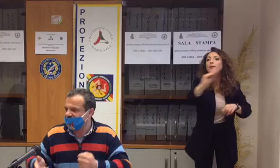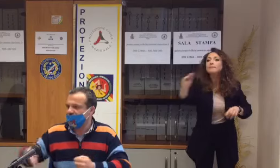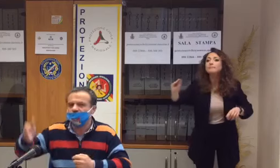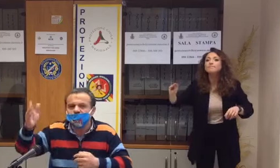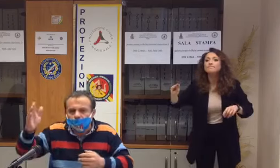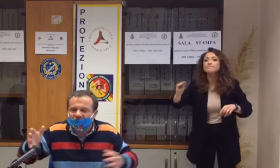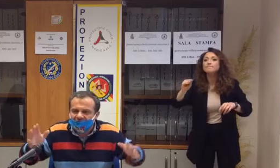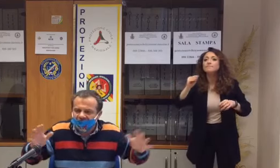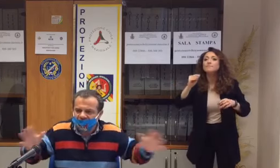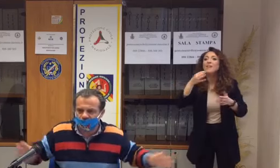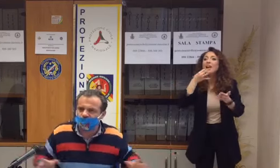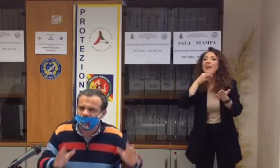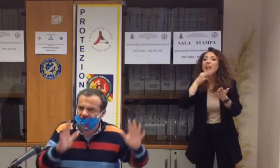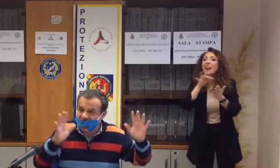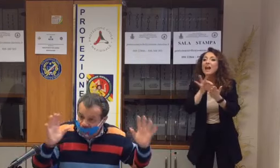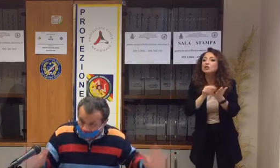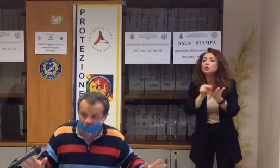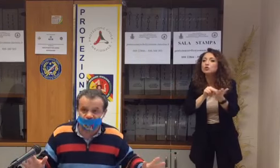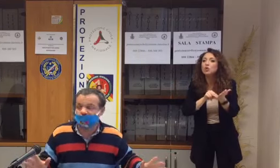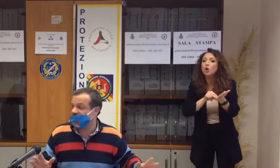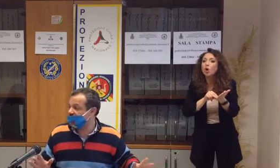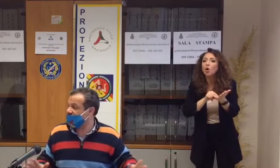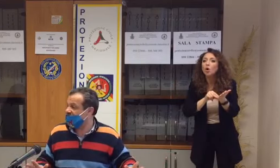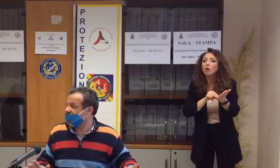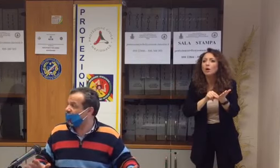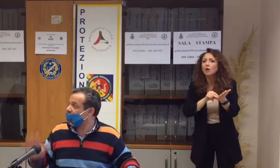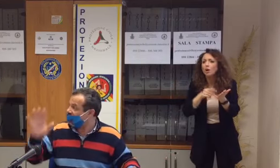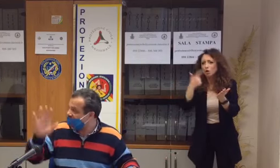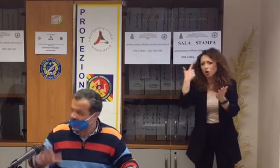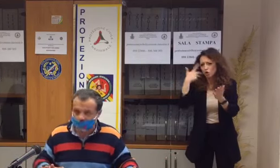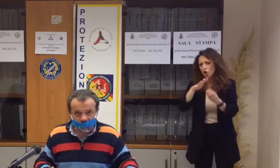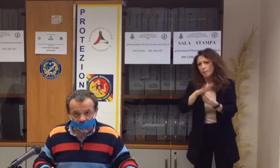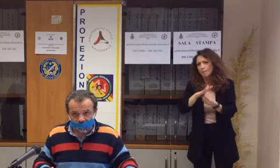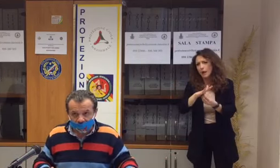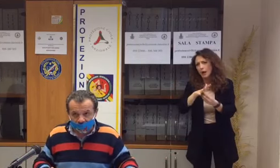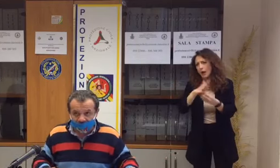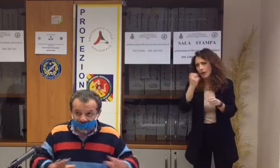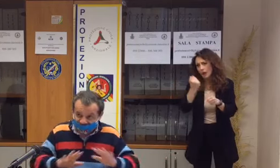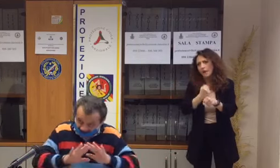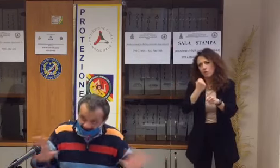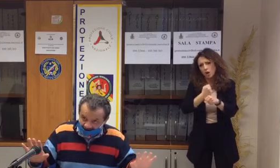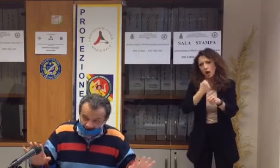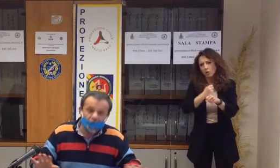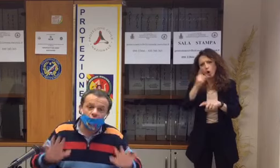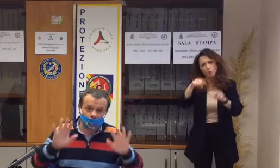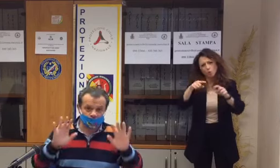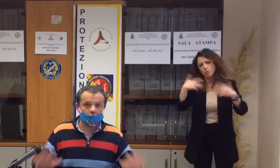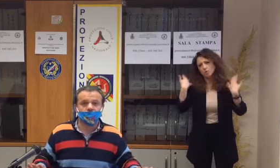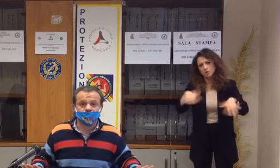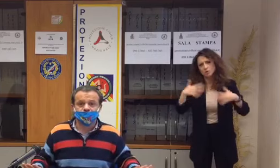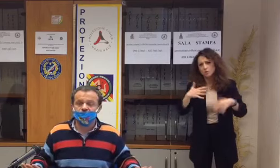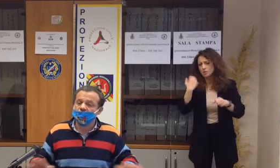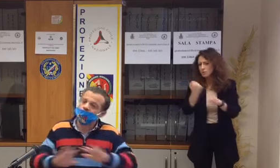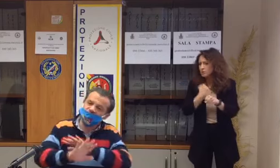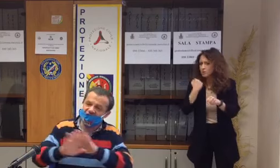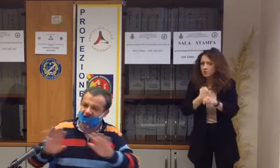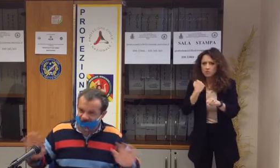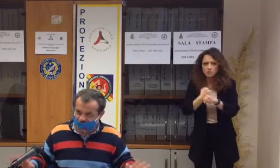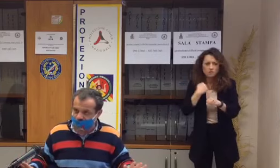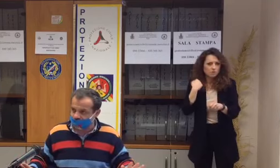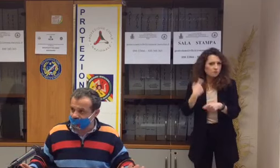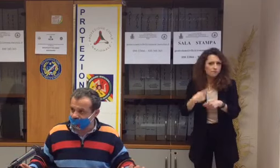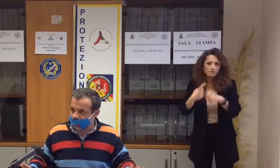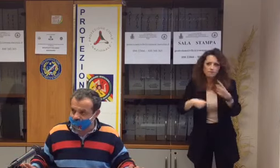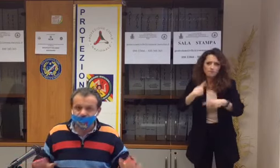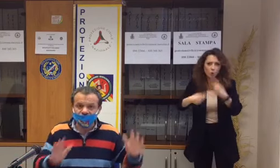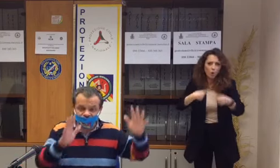la relazione su quelli che sono, sì, io so che ci sono tanti impiegati che hanno lavorato anche tanto, va bene? Lo so, quindi non